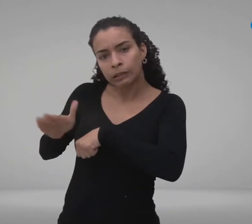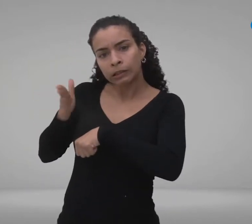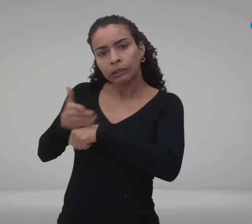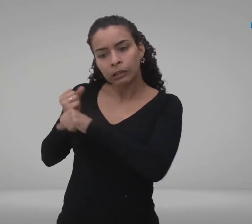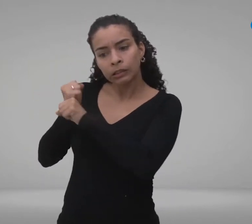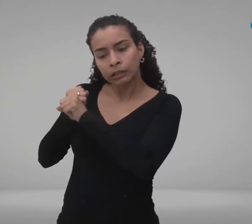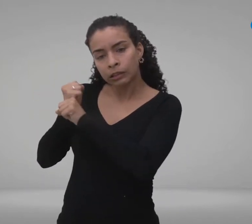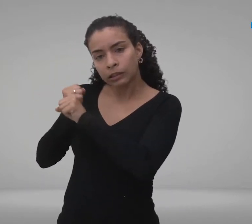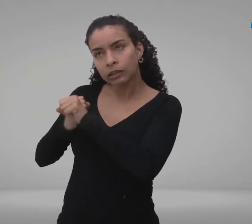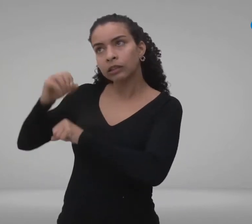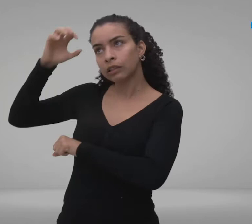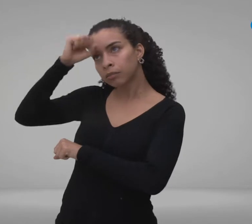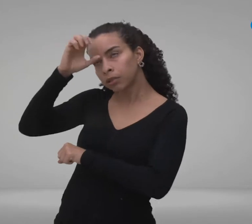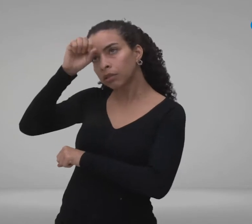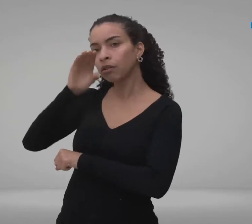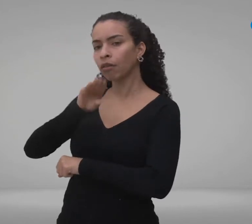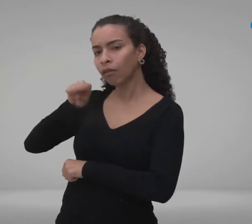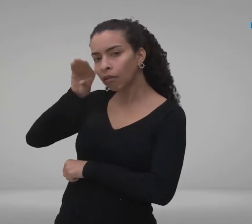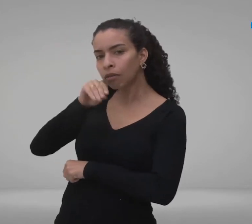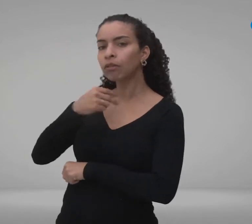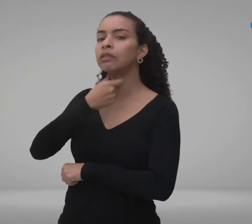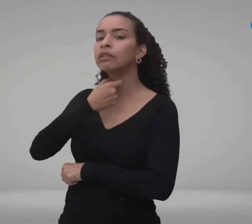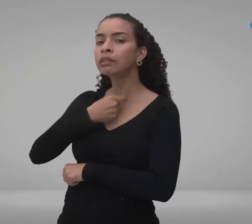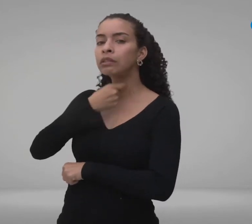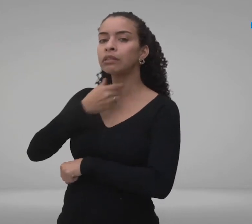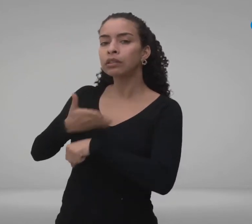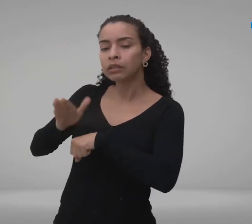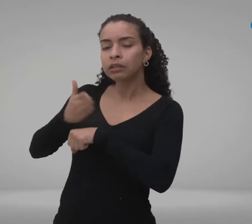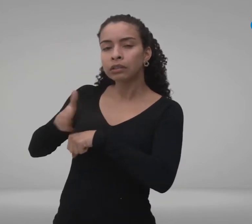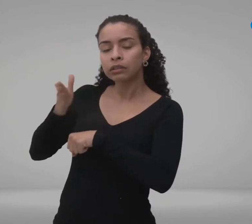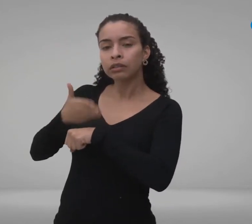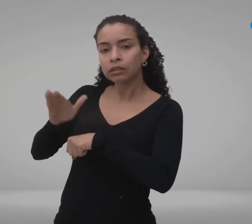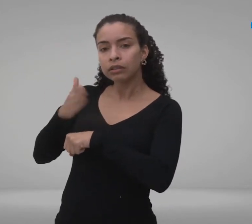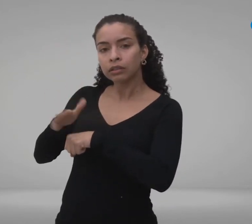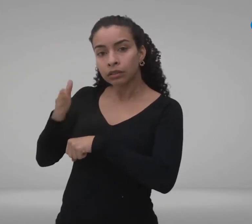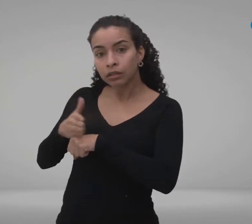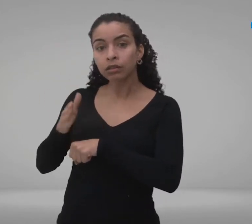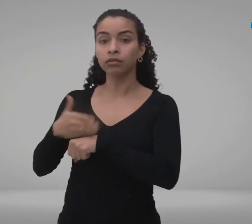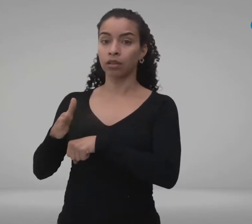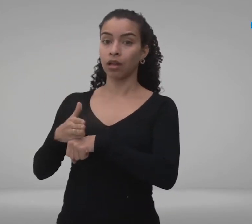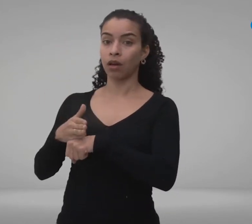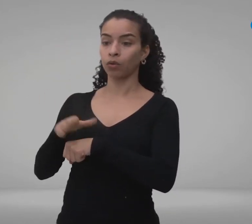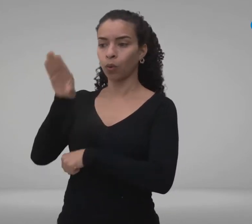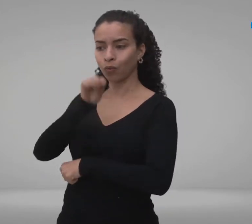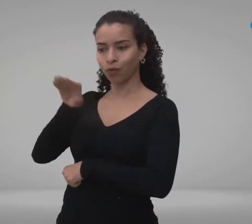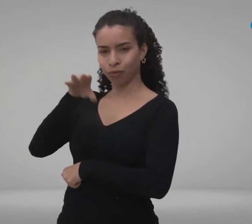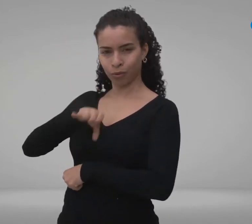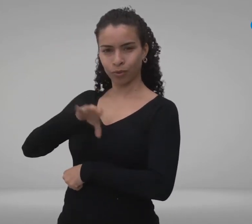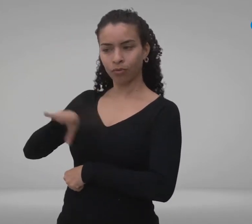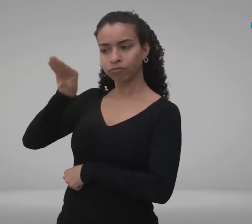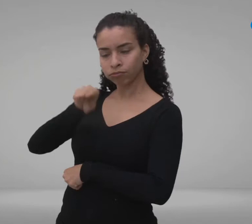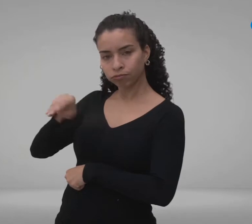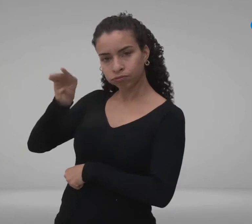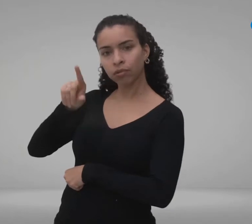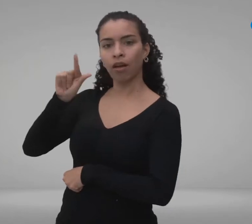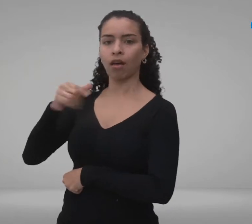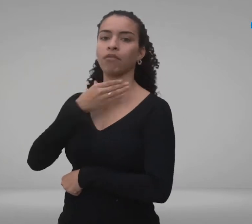por muito tempo de treinamento. Então, a língua portuguesa falada para os surdos é a língua artificial, porque demanda